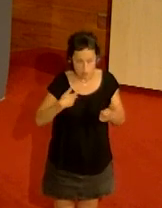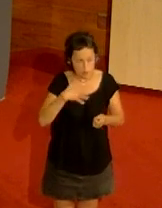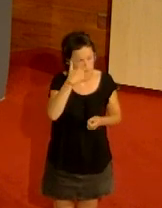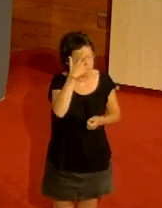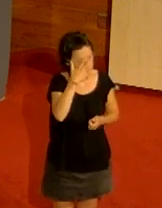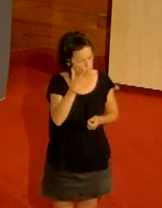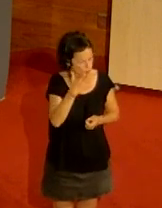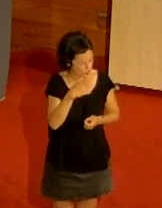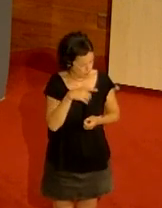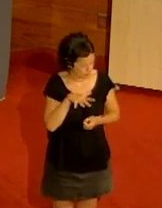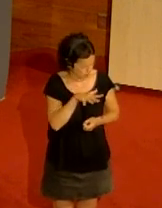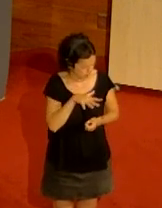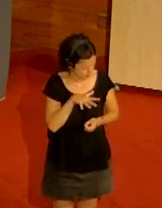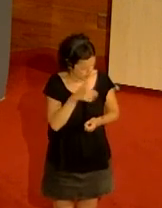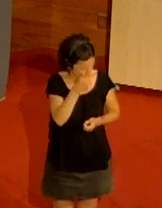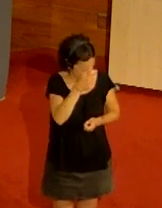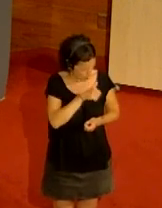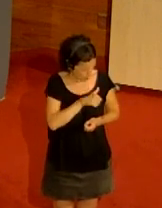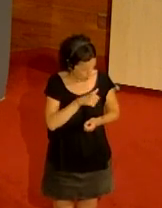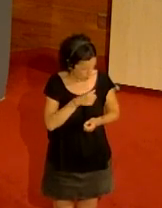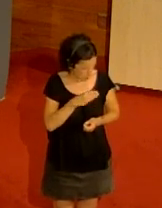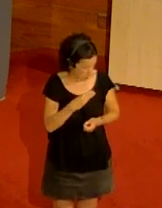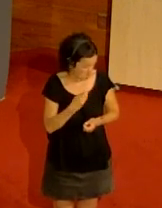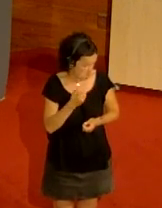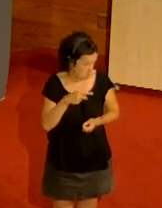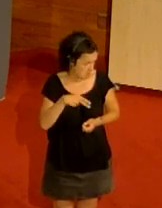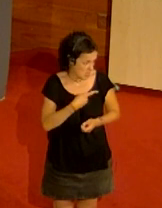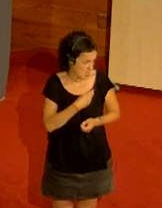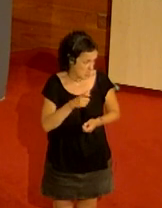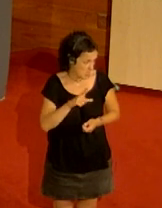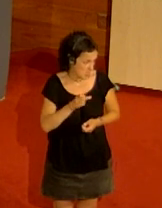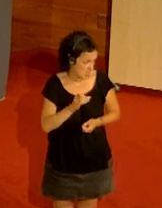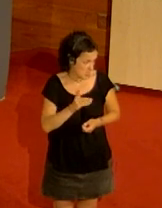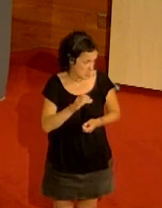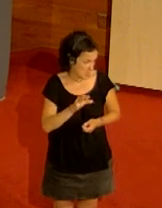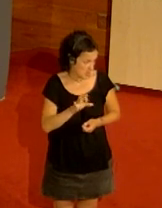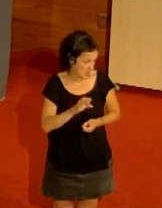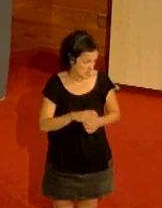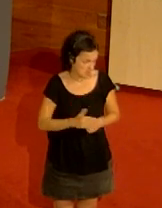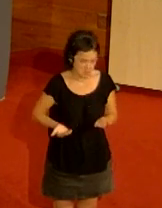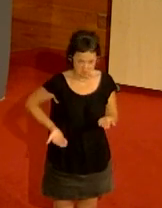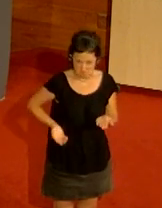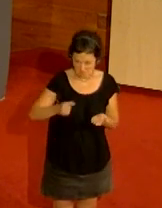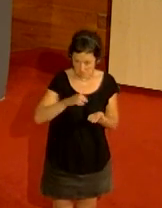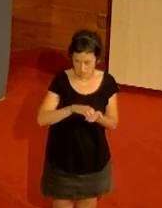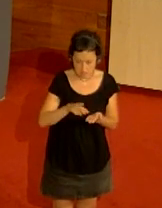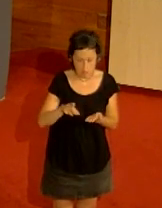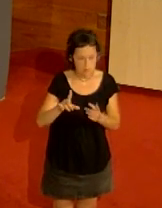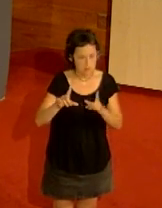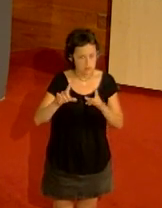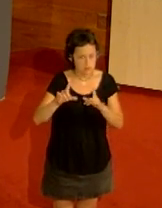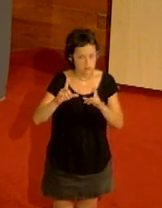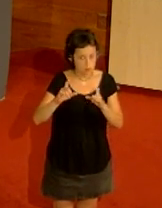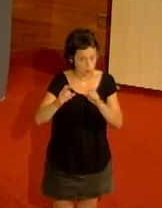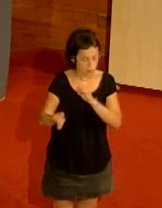era? Un chico que era de Bangladesh, que nos enseñó, nos envió una foto, por, luego